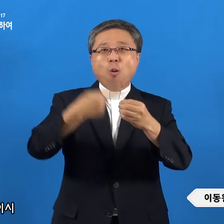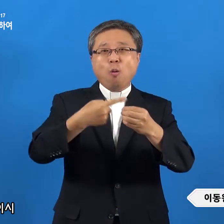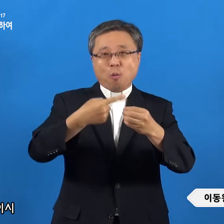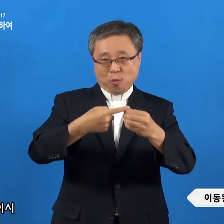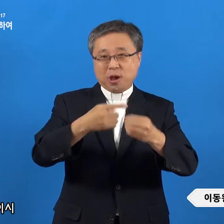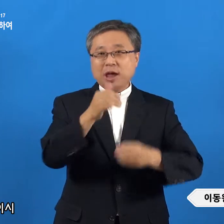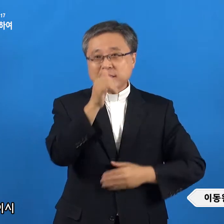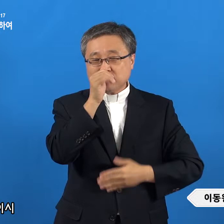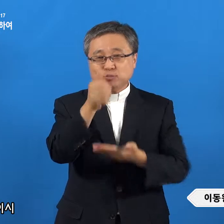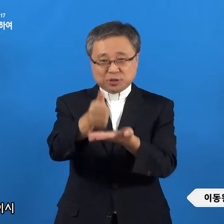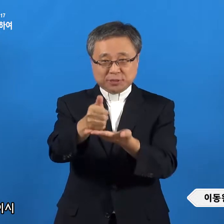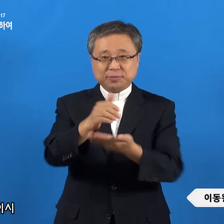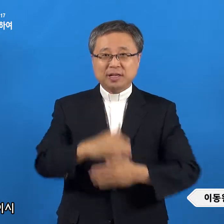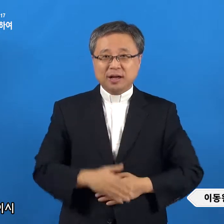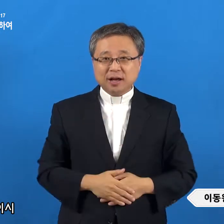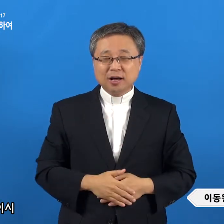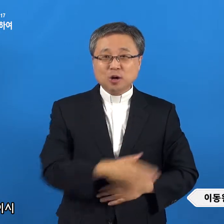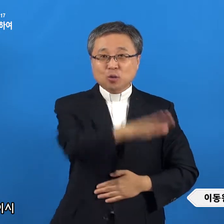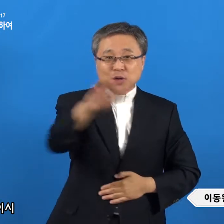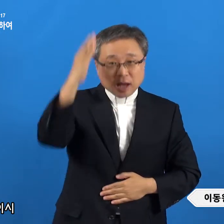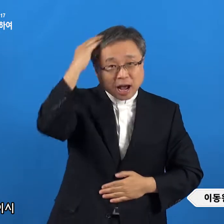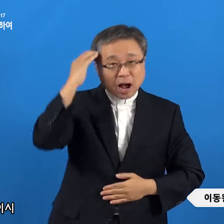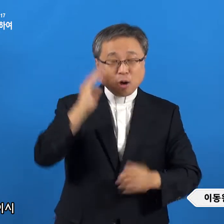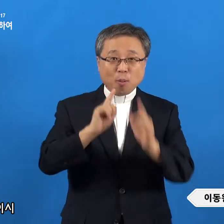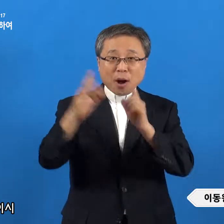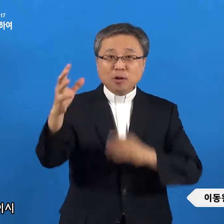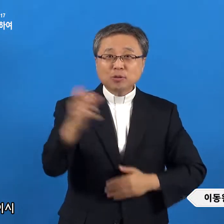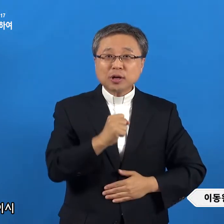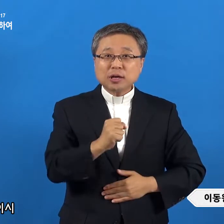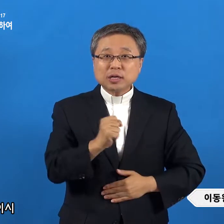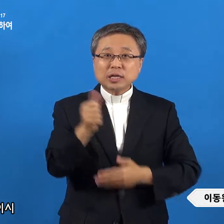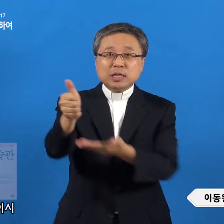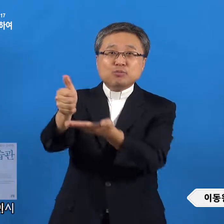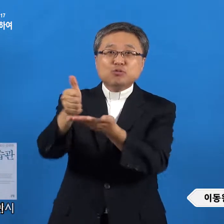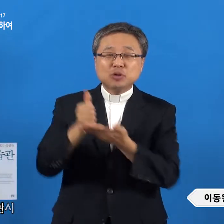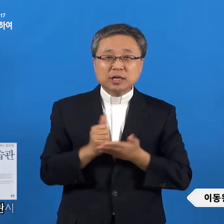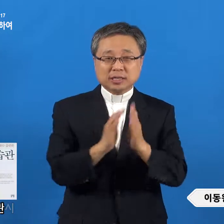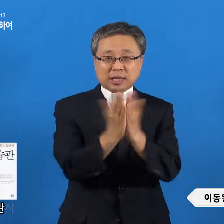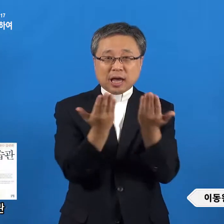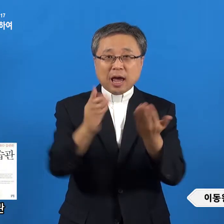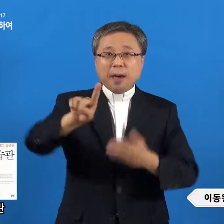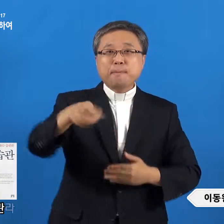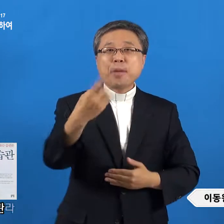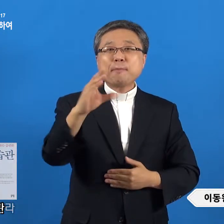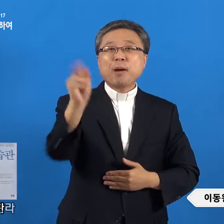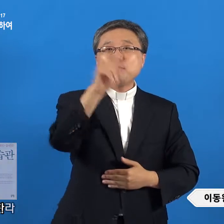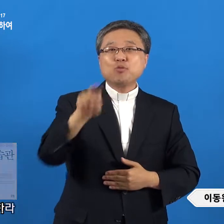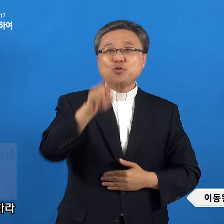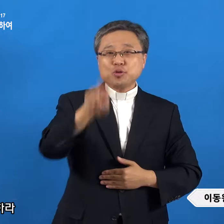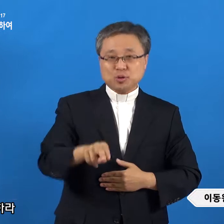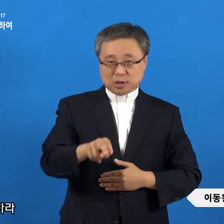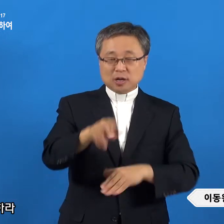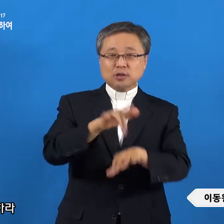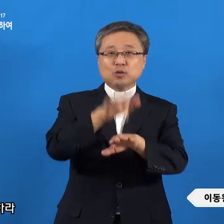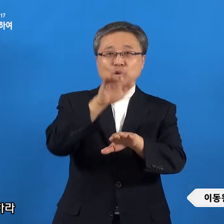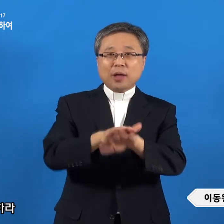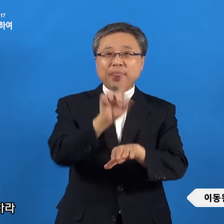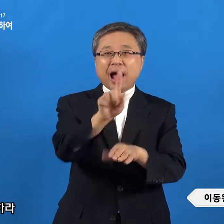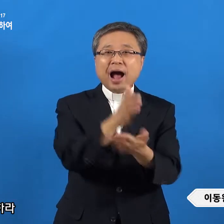분이십니다. 우리 한국말로도 이번에 저서들이 소개되었는데 100만 불짜리 습관 한 가지로 승부하라 라는